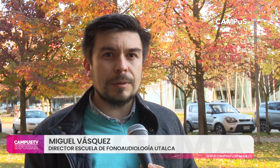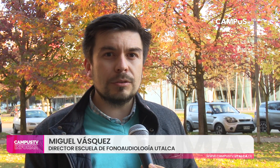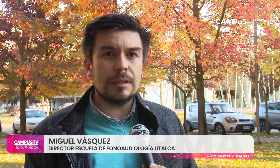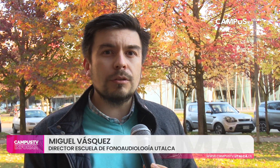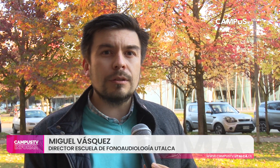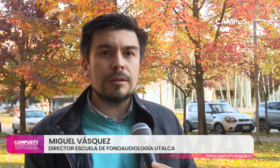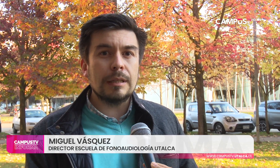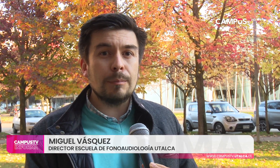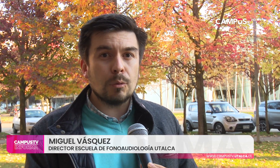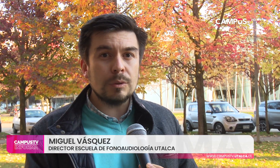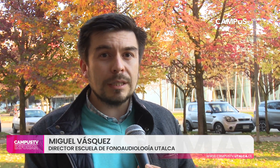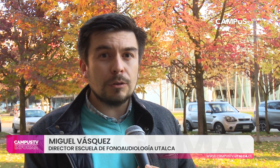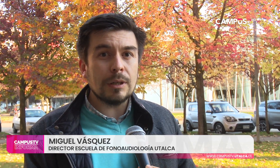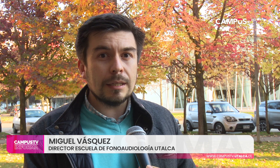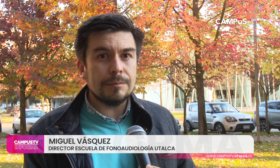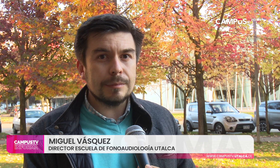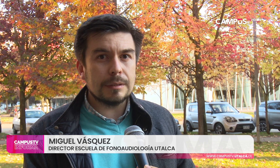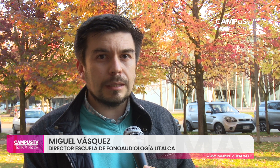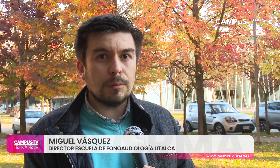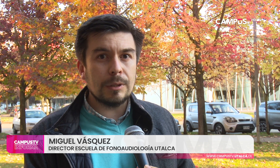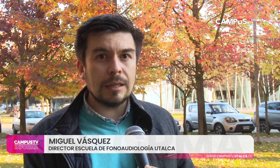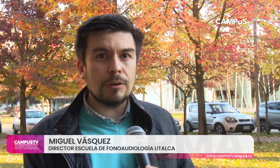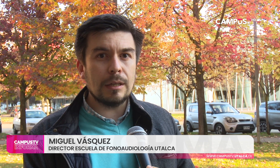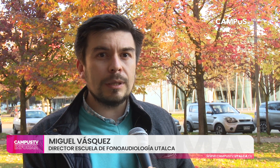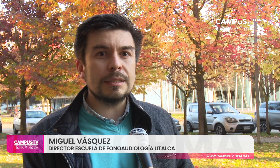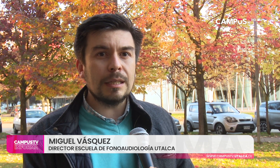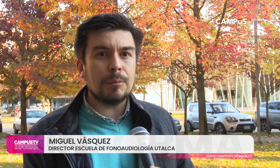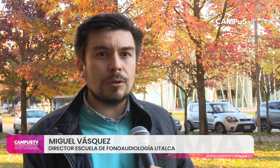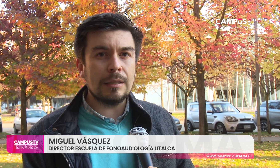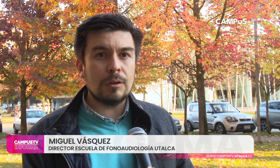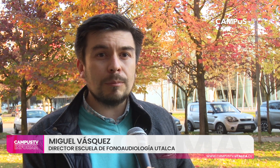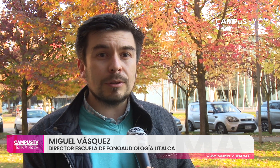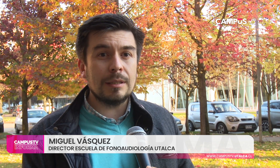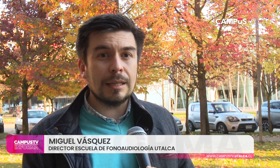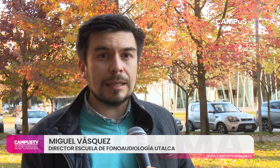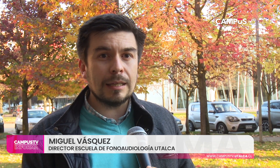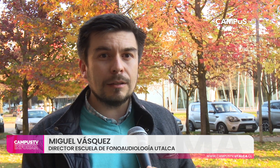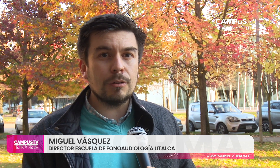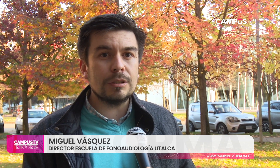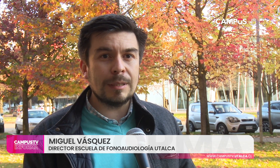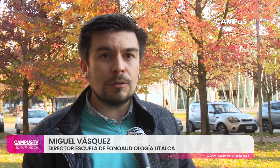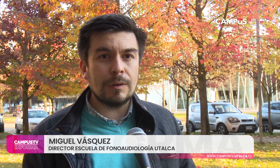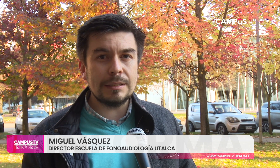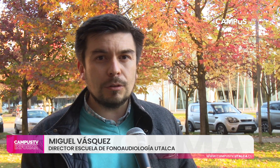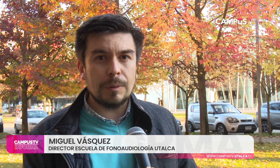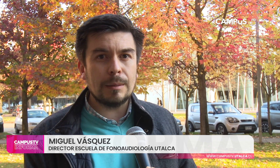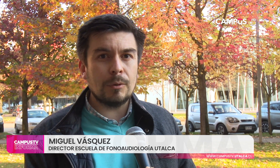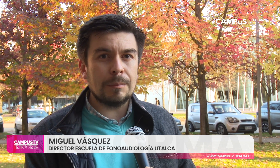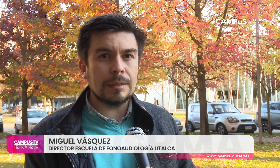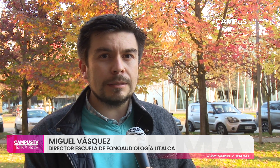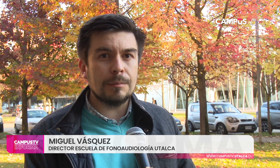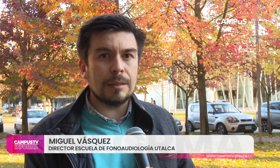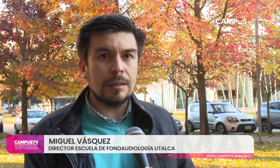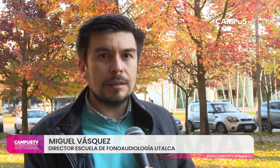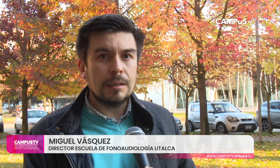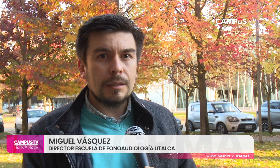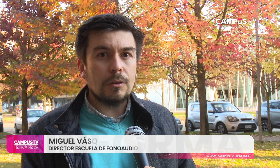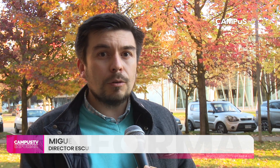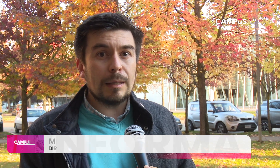personas con hipoacusia o que se comuniquen con lengua de señas por lo tanto es importante que tengan el conocimiento básico para poder participar o para